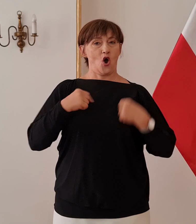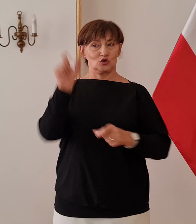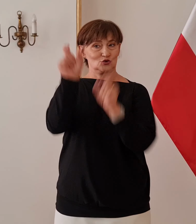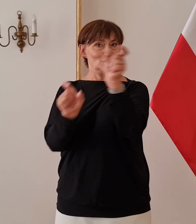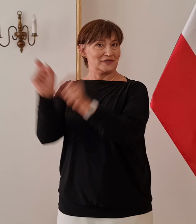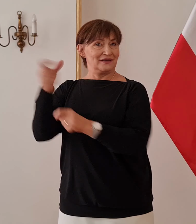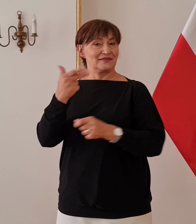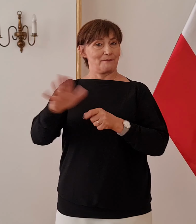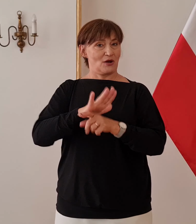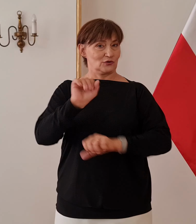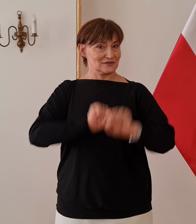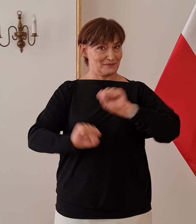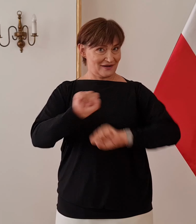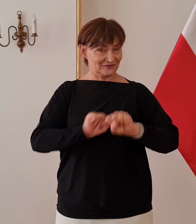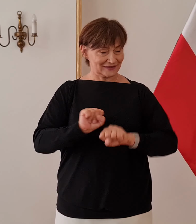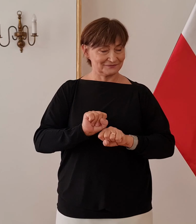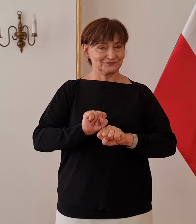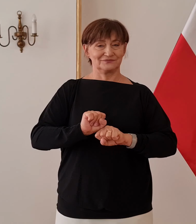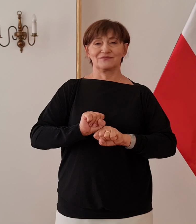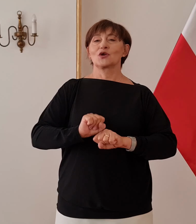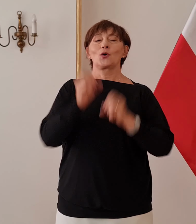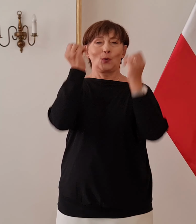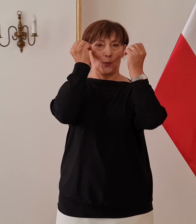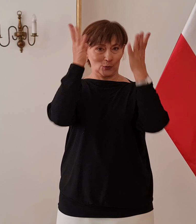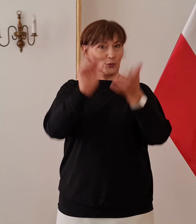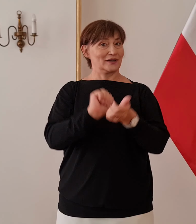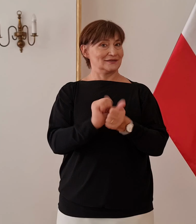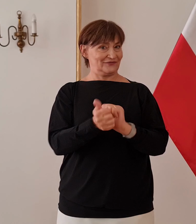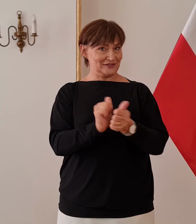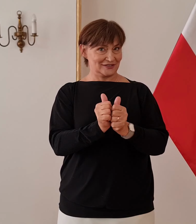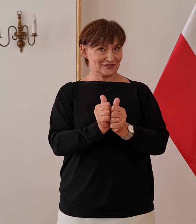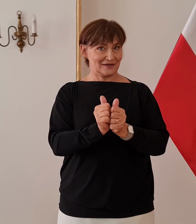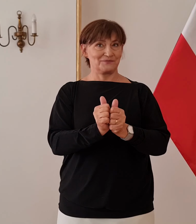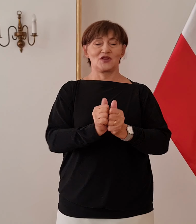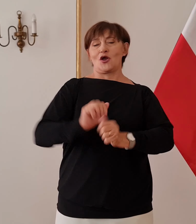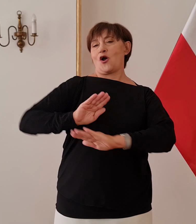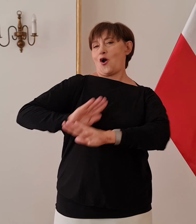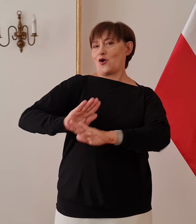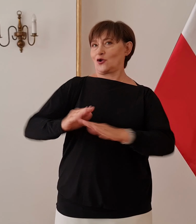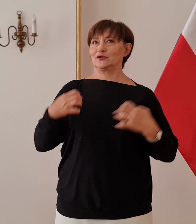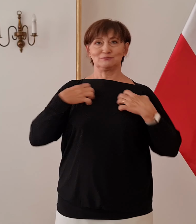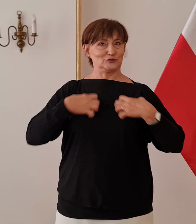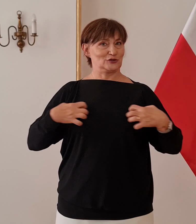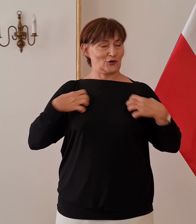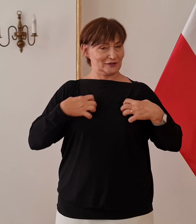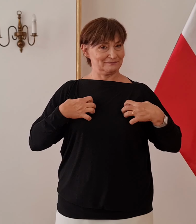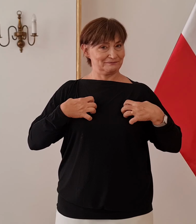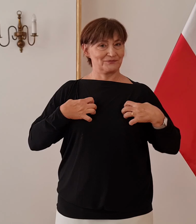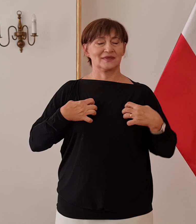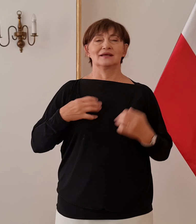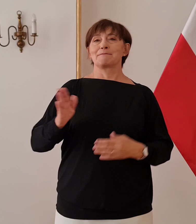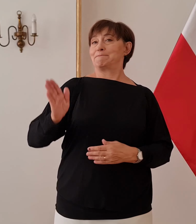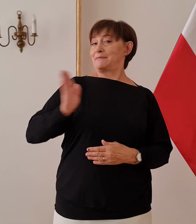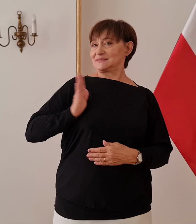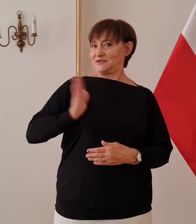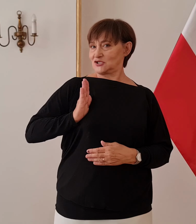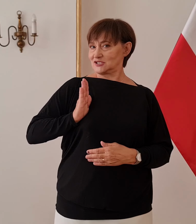niepełnosprawnych, kultury fizycznej, ochrony przyrody, bezpieczeństwa,